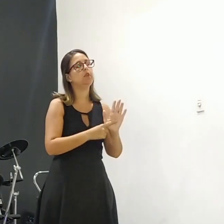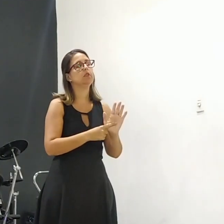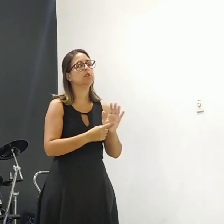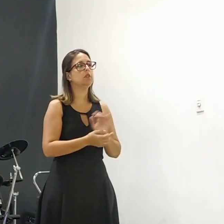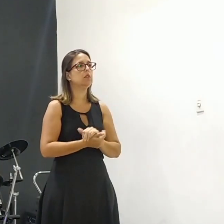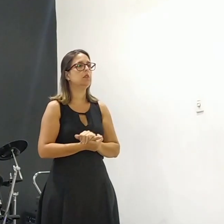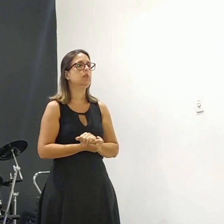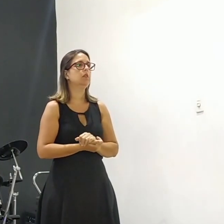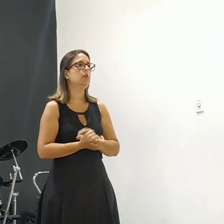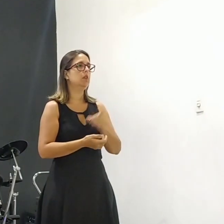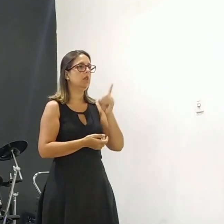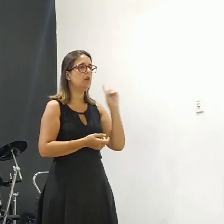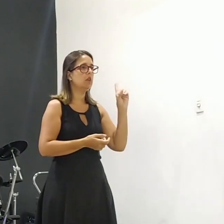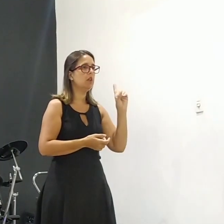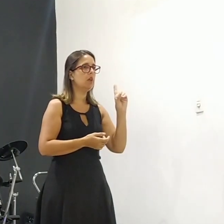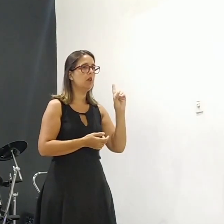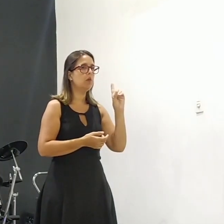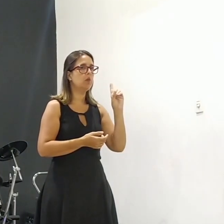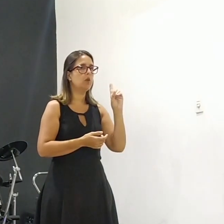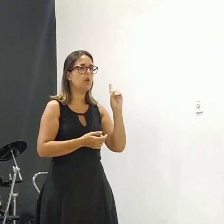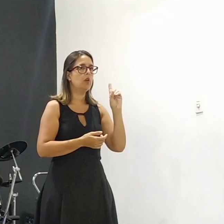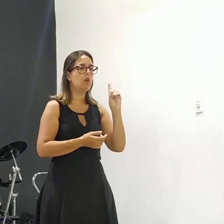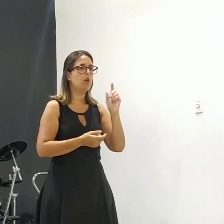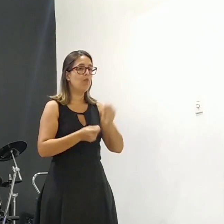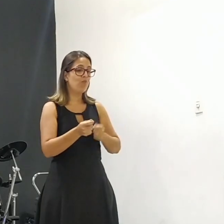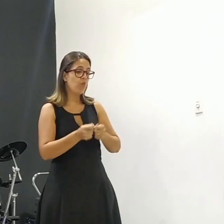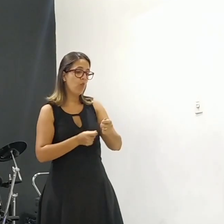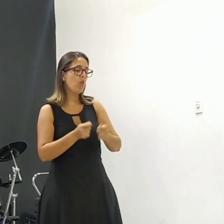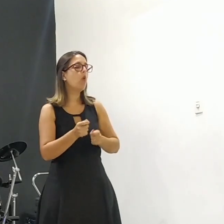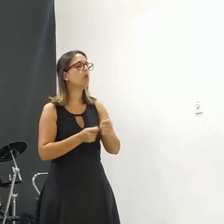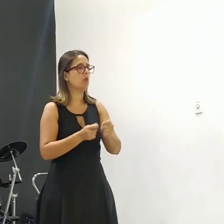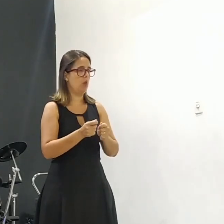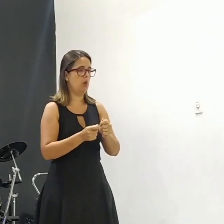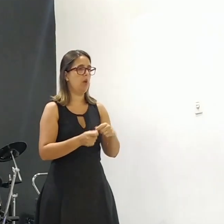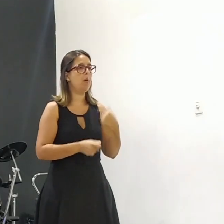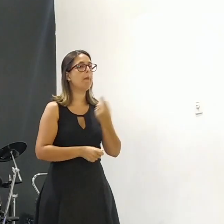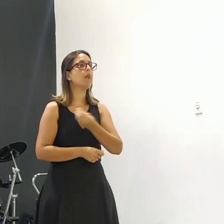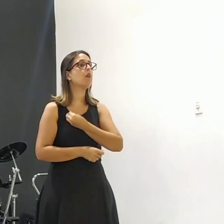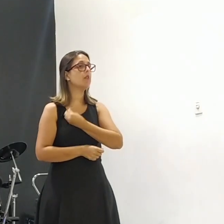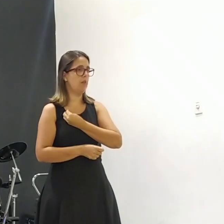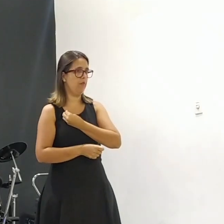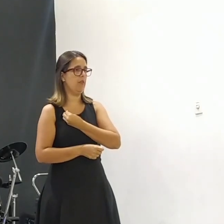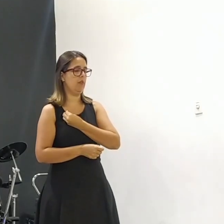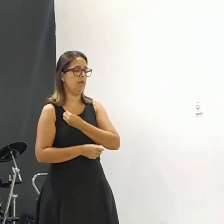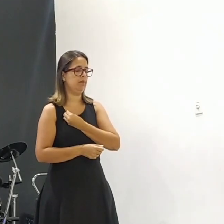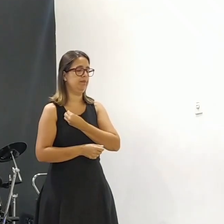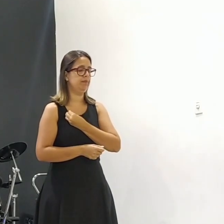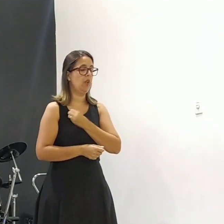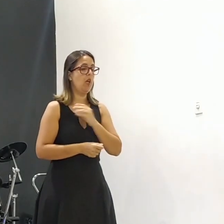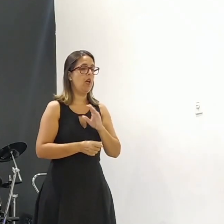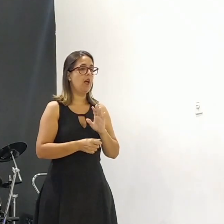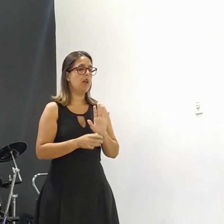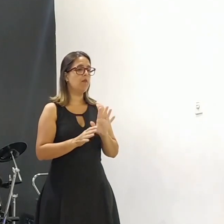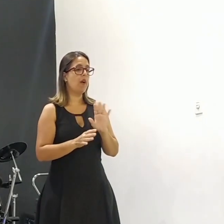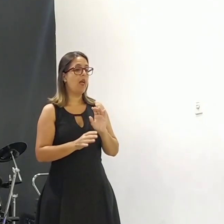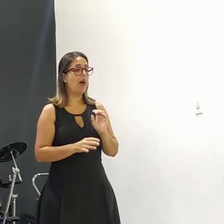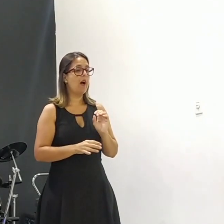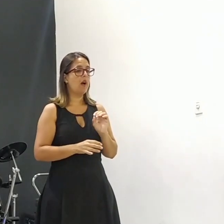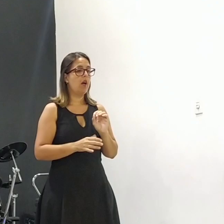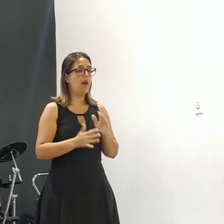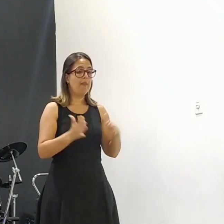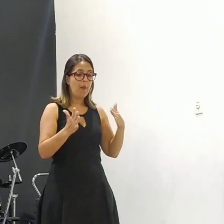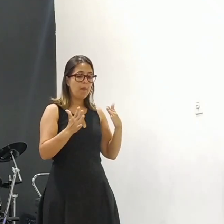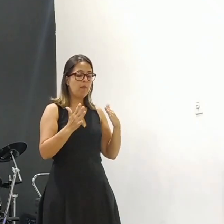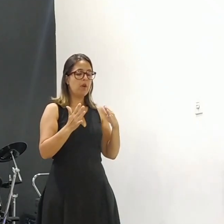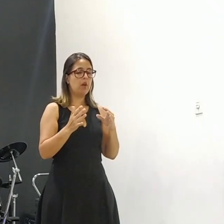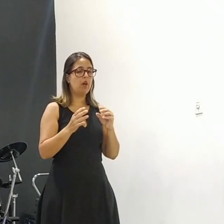que Deus, ele impõe limites para a nossa vida. Deus fala: você pode ir até aqui, daqui para lá você não vai. Deus